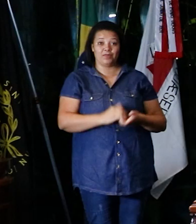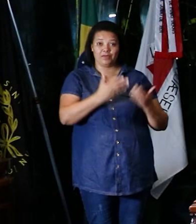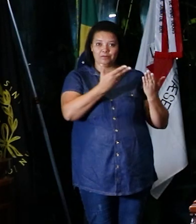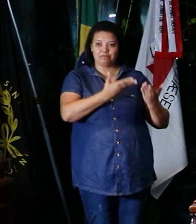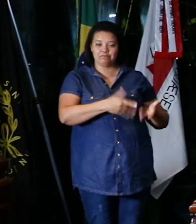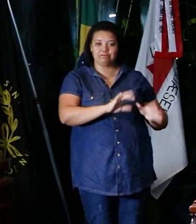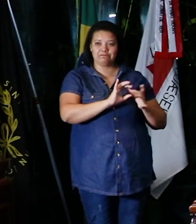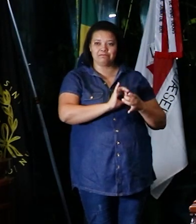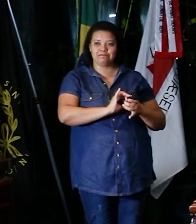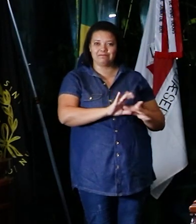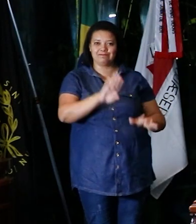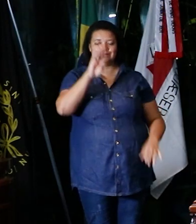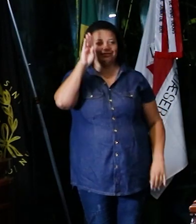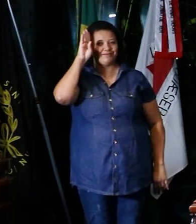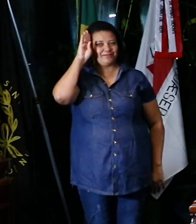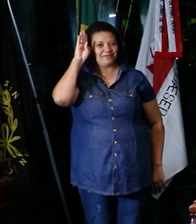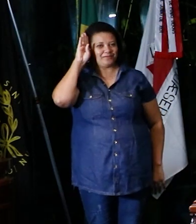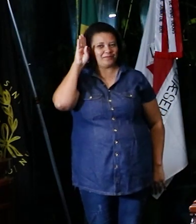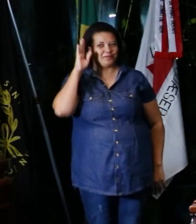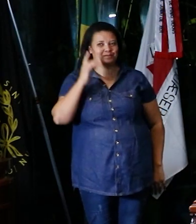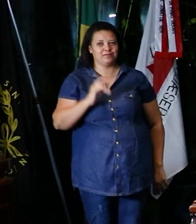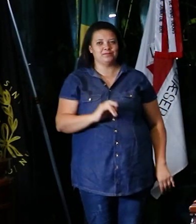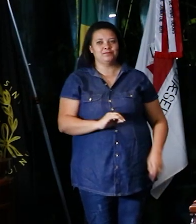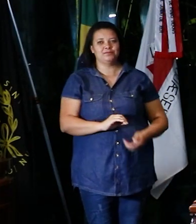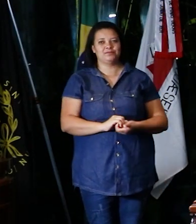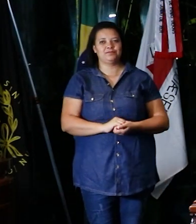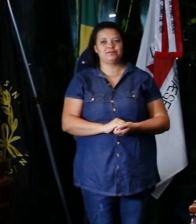é academia. Oh, meu Deus do céu.